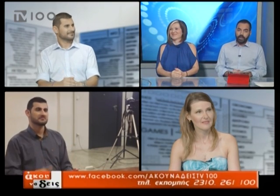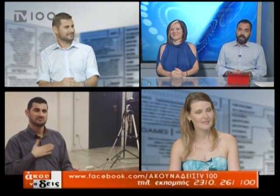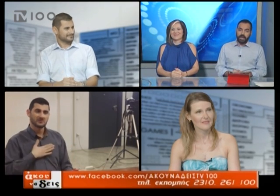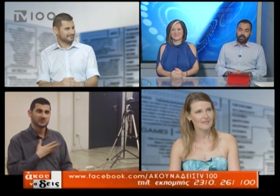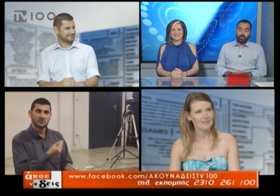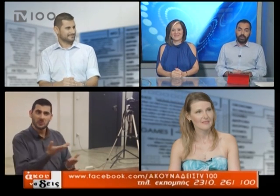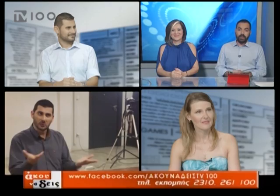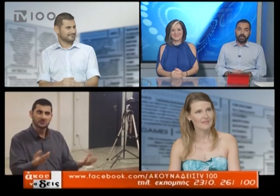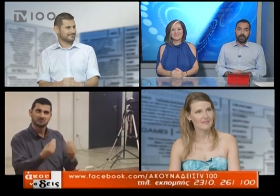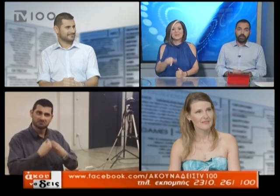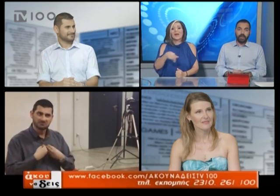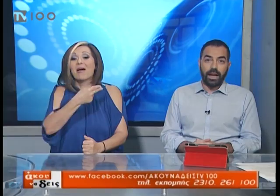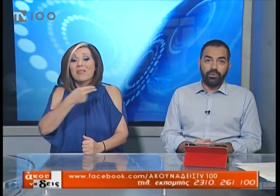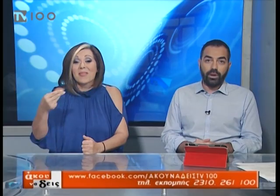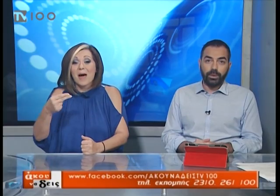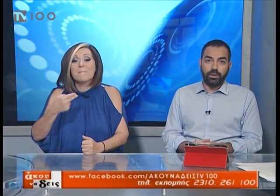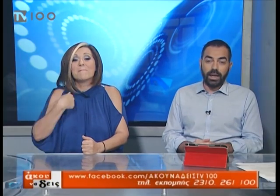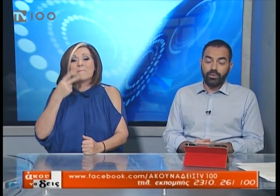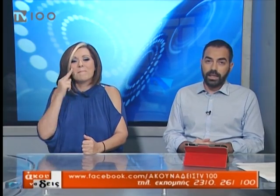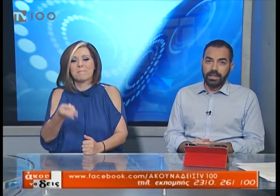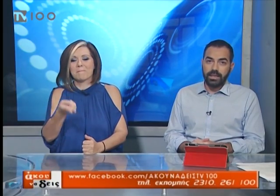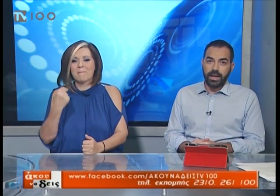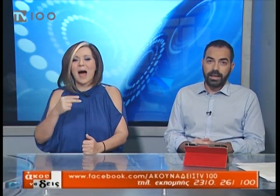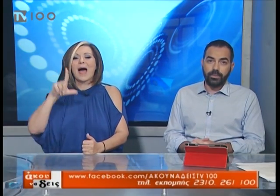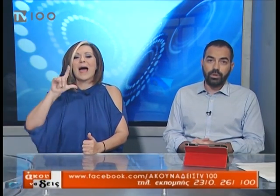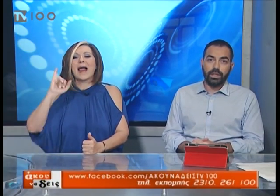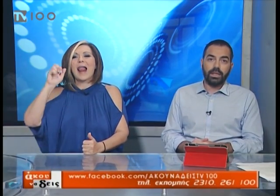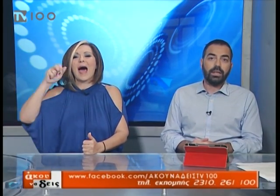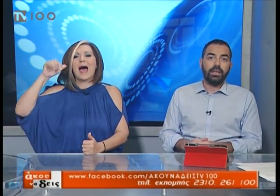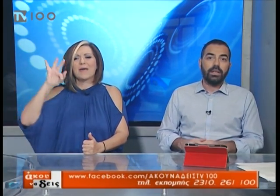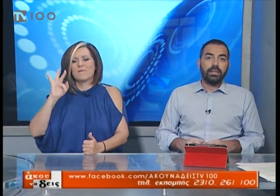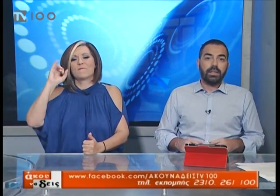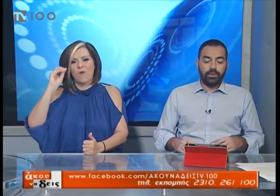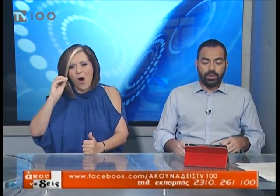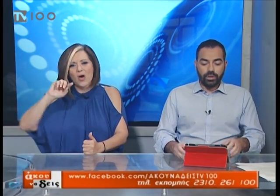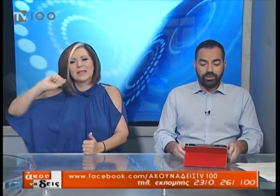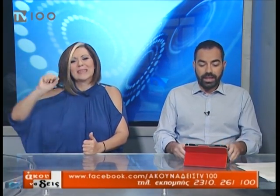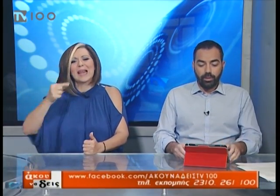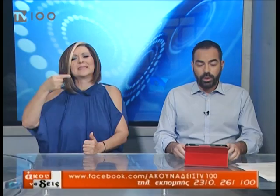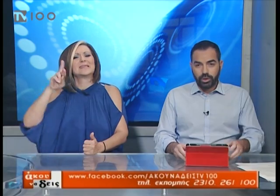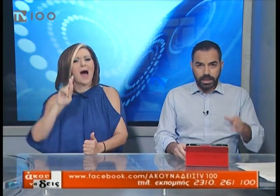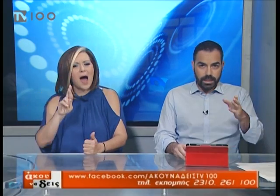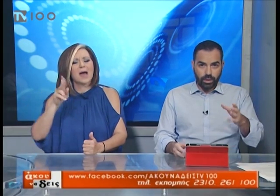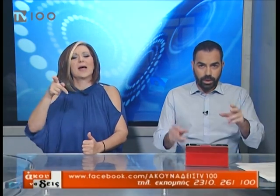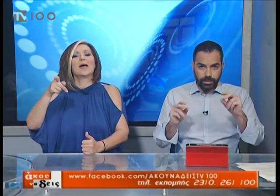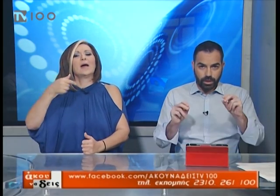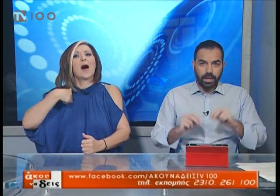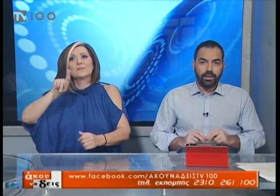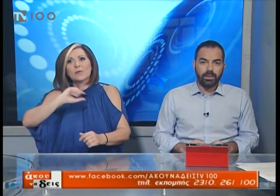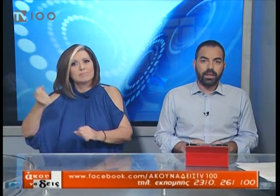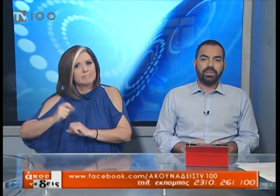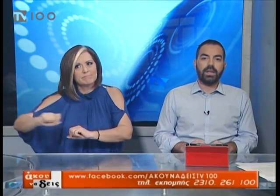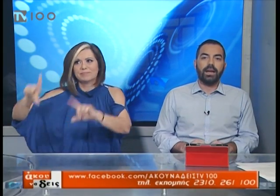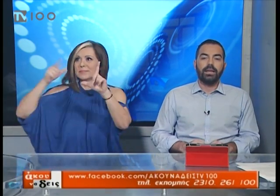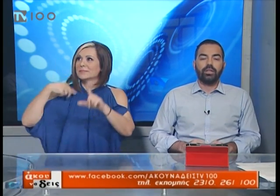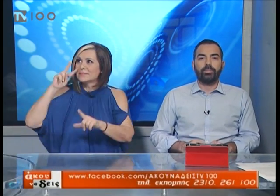Λοιπόν, το θέμα εμείς το αντλήσαμε από την LIFO, από το LIFO.gr και από τον συνάδελφο τον κύριο Σαββάκη, ο οποίος ανέδειξε το θέμα, από εκεί το αλλιεύσαμε